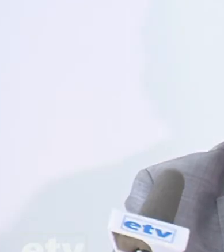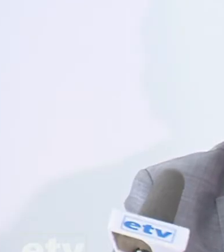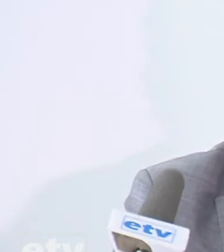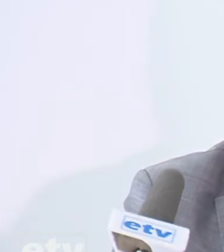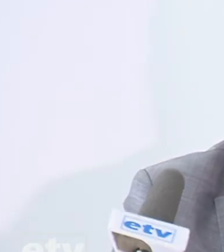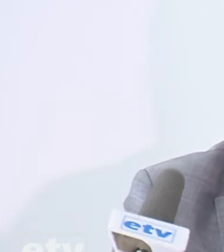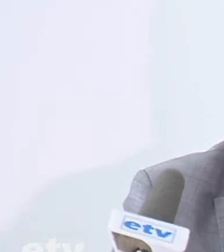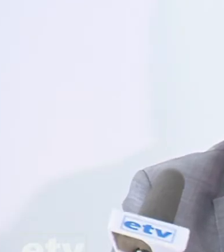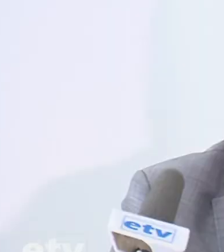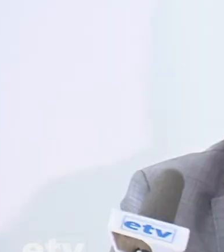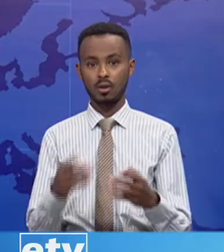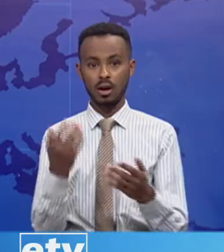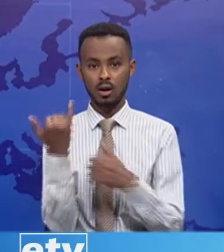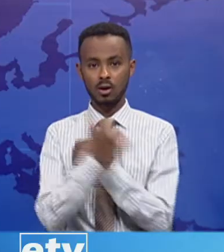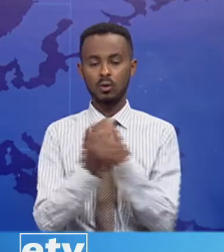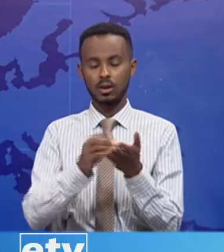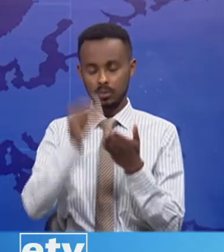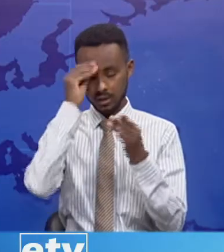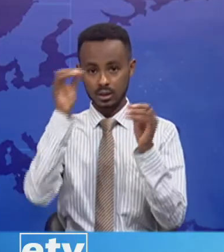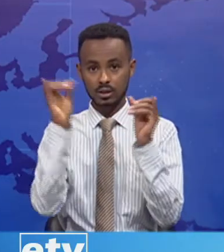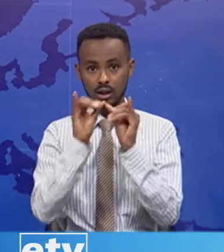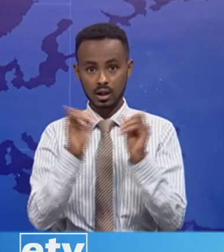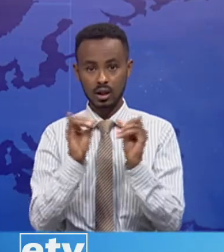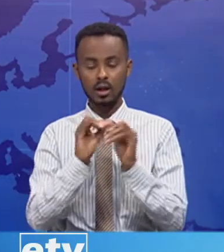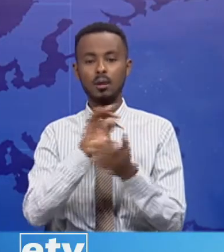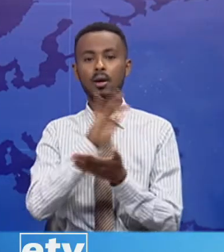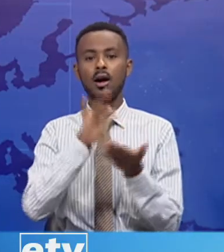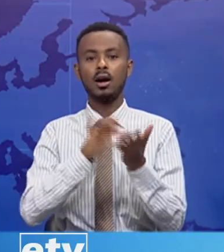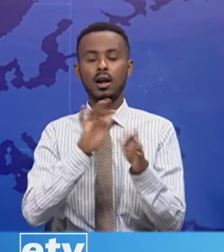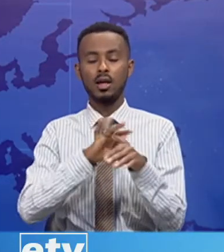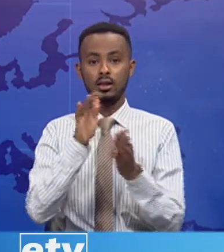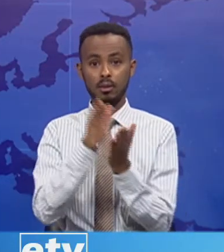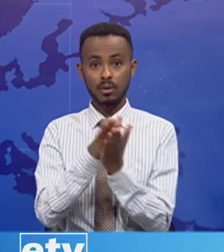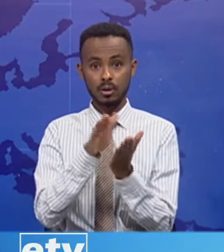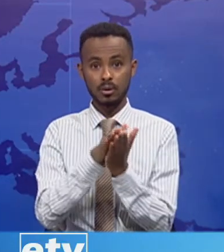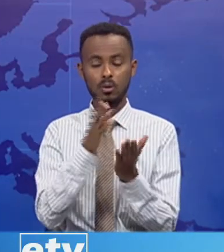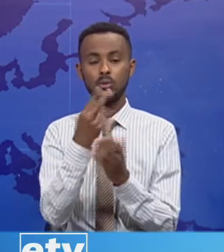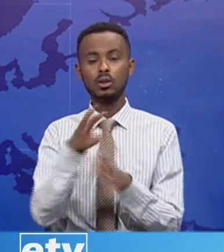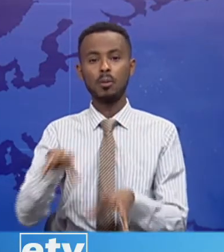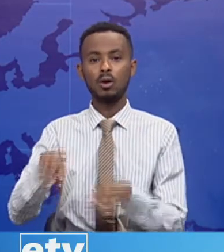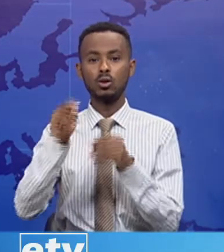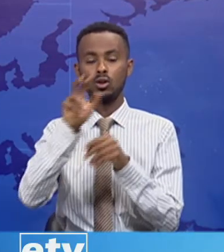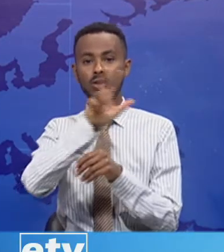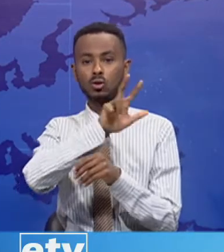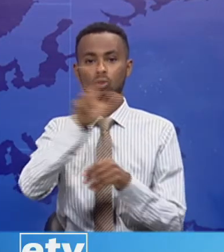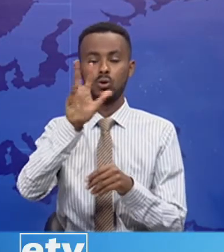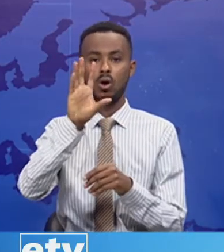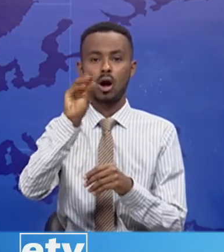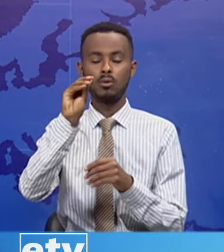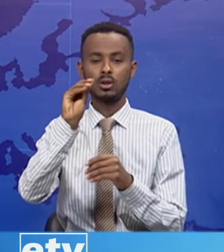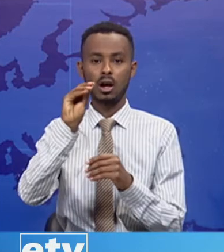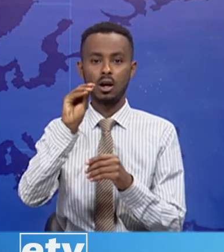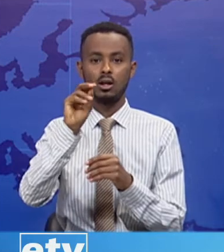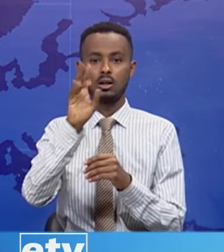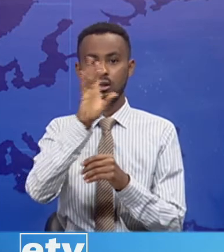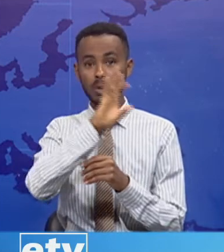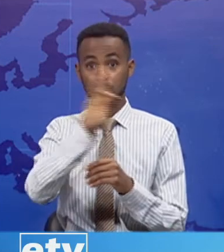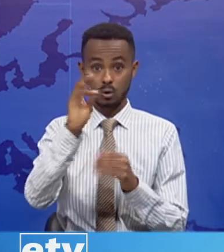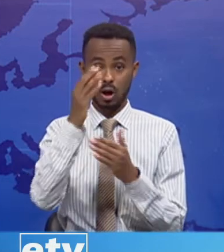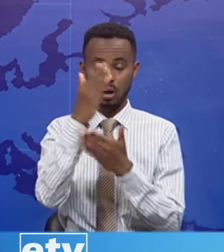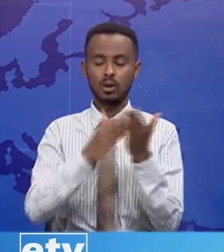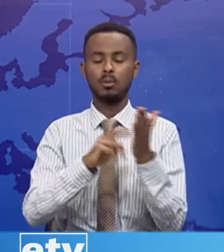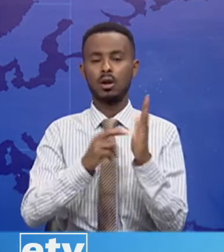ትምህርት ትግበራና በሀገሪቱ የትምህርት ስታንዳርድ መለኪያ ላይ ትምህርት ቤቶች ወይም ተማሪዎች ከ350 ማለትም ከ700 አንጻር